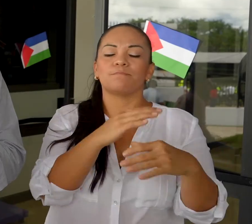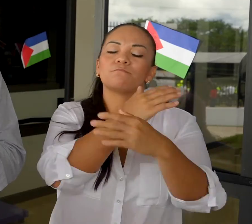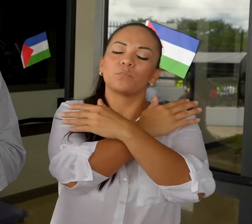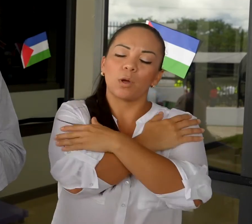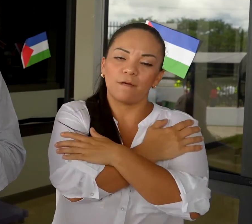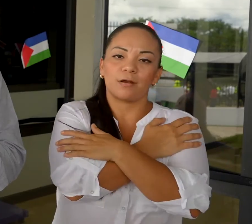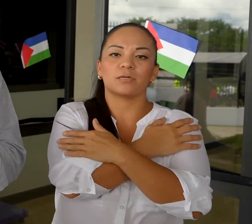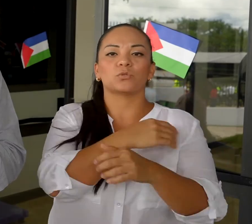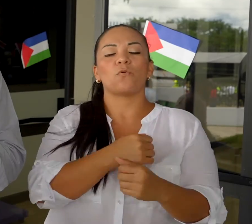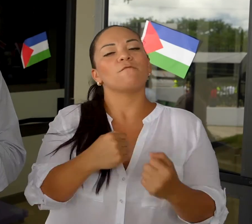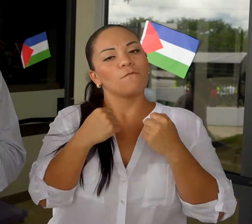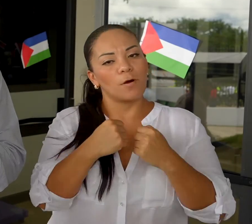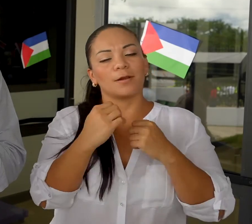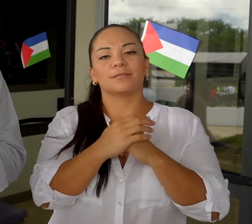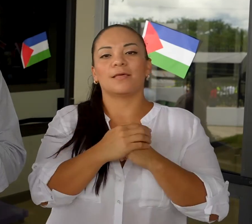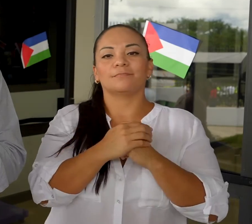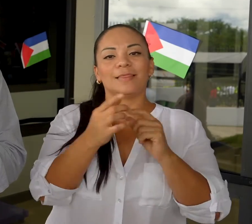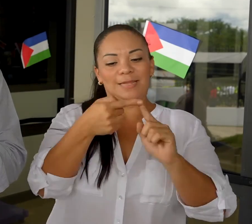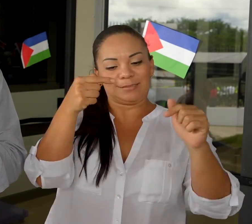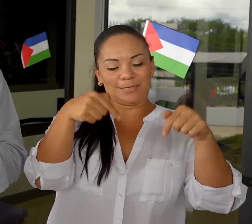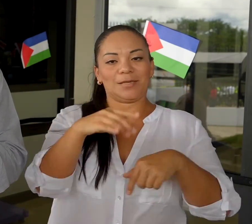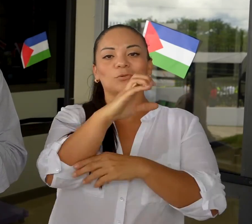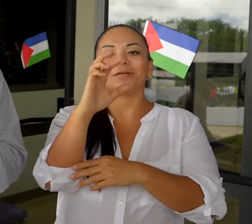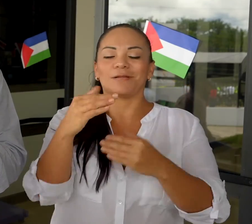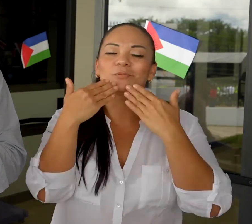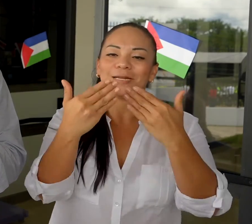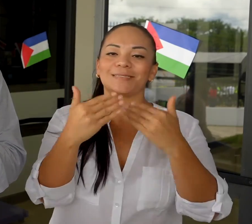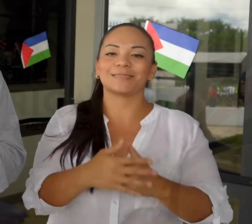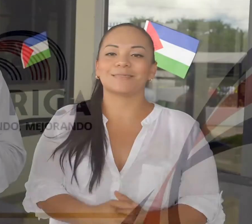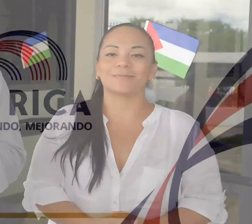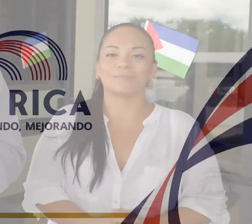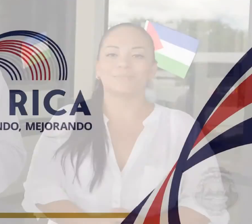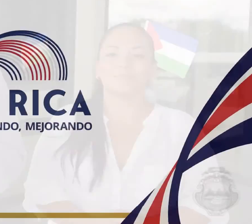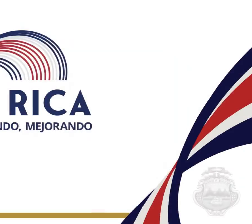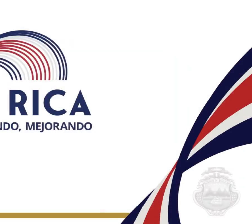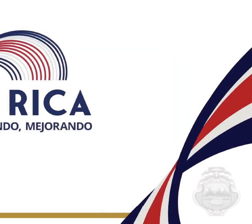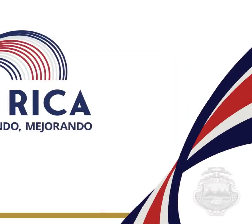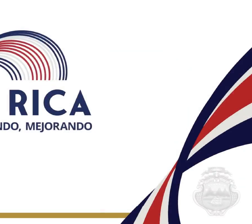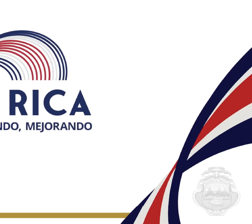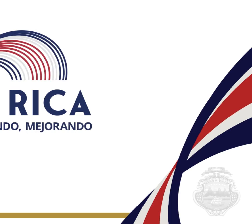abrazo fuerte desde costa rica muchas gracias